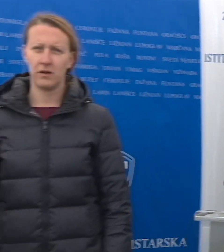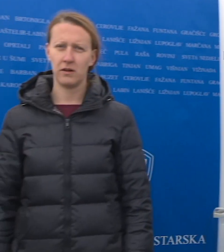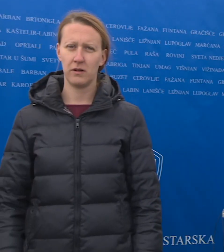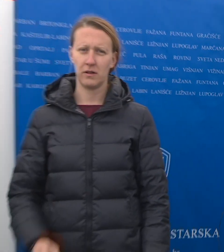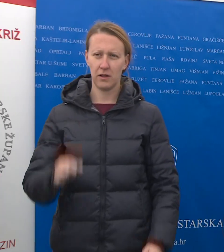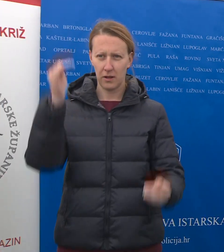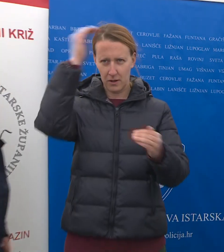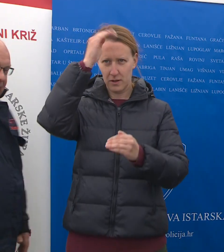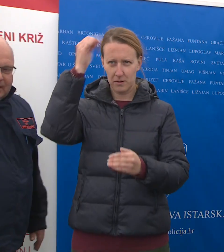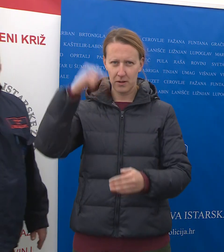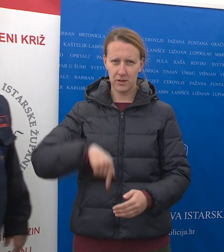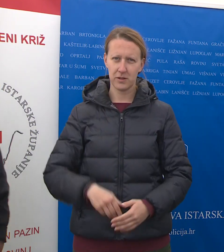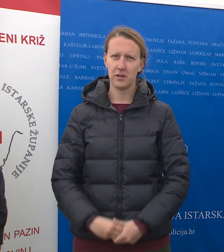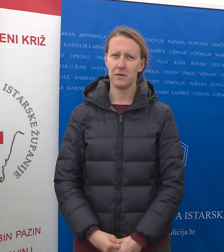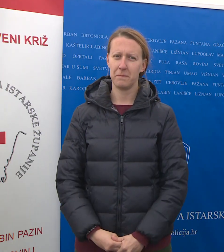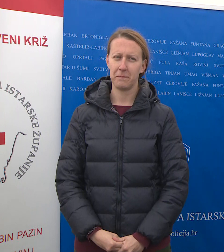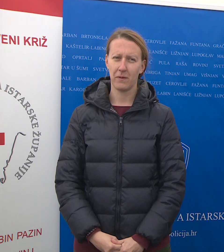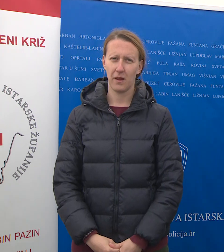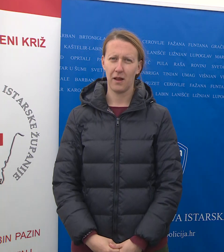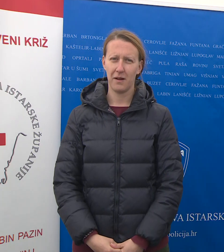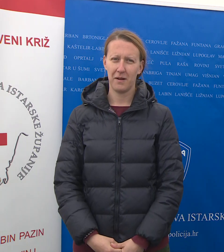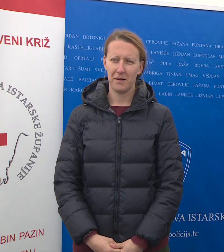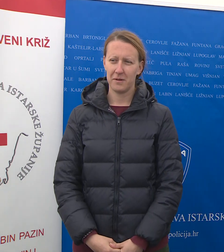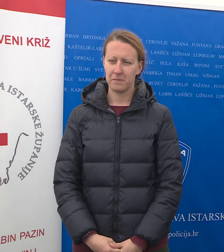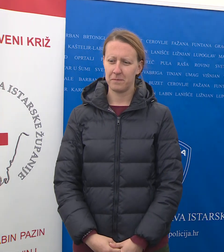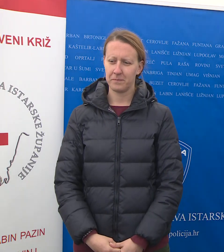pre zbijeni. Ti zima.